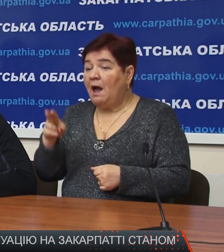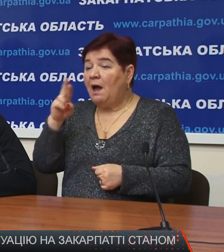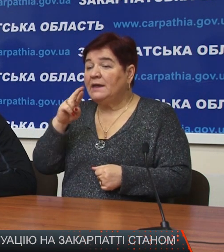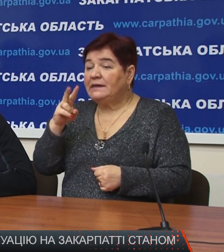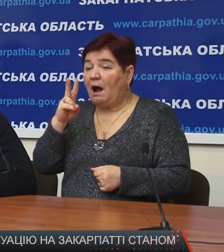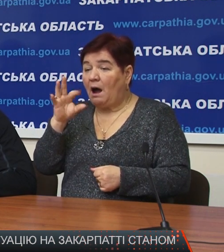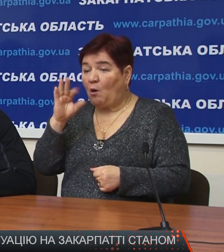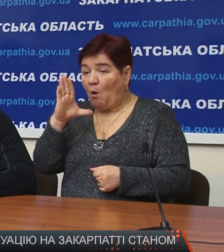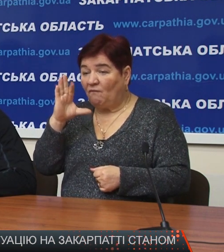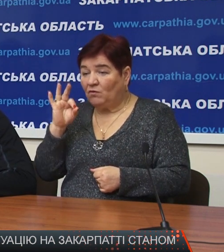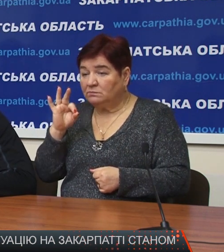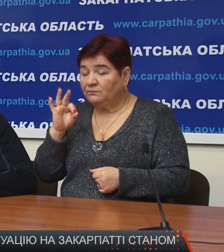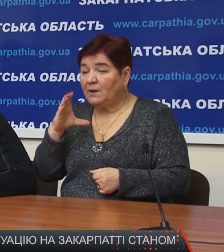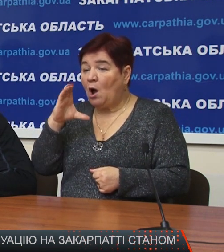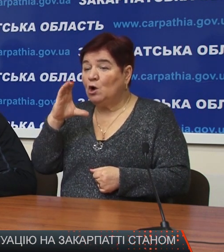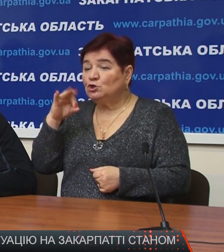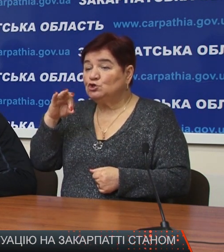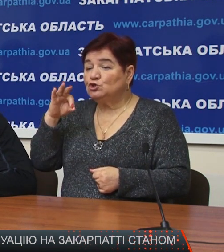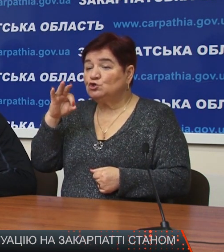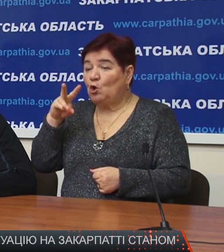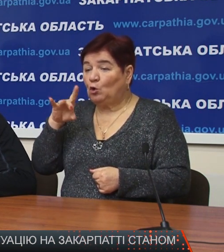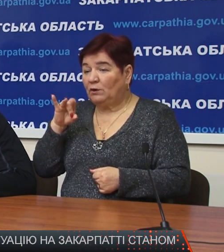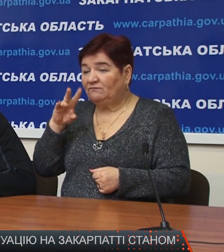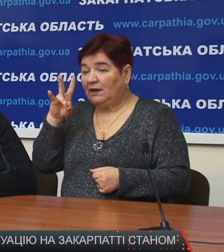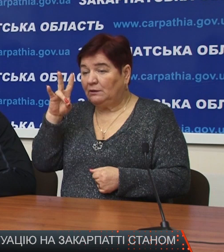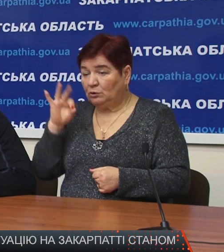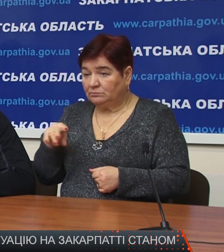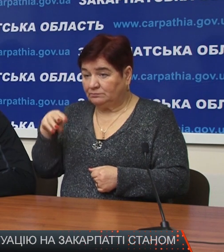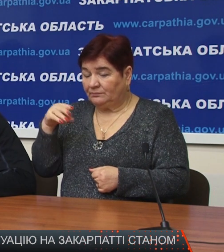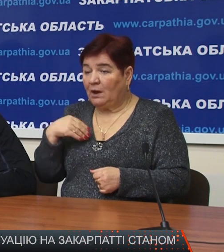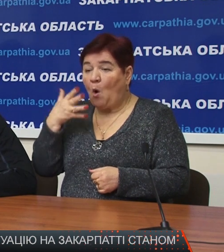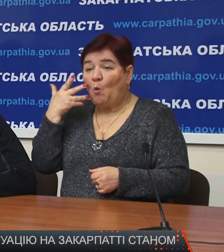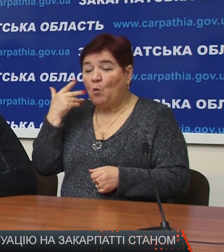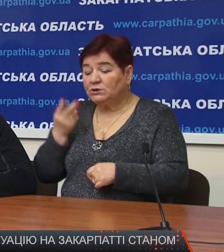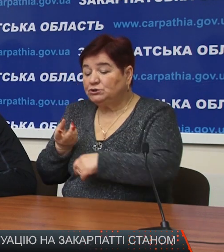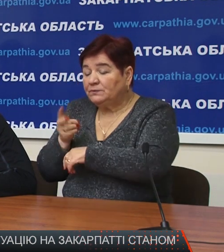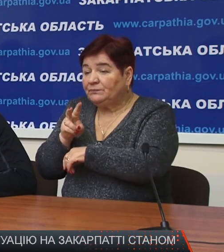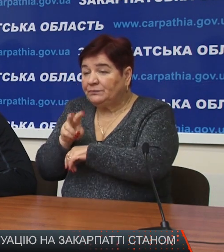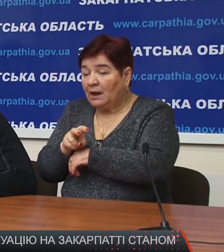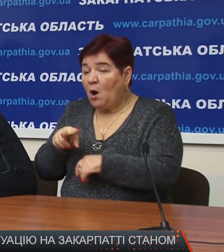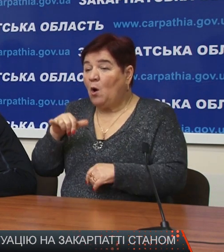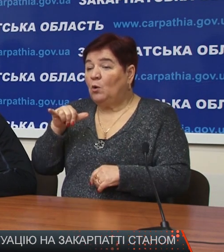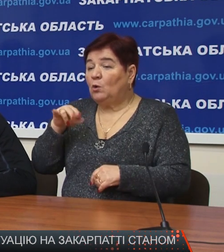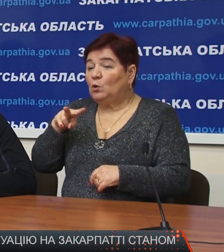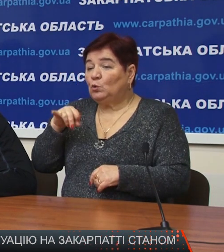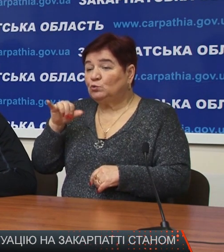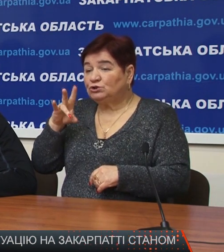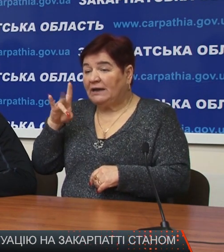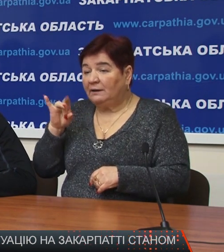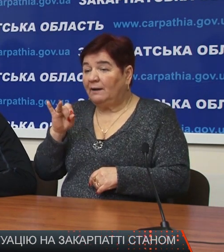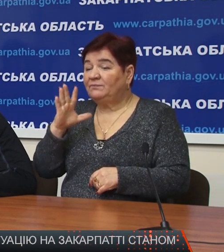Дяково, митний пост Солотин. Митні переходи з Угорщиною, це митний пост Лужанка, митний пост